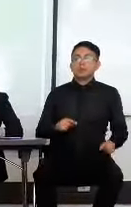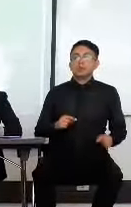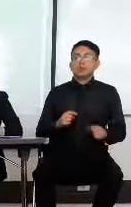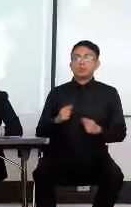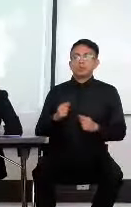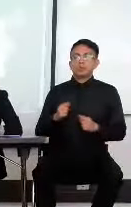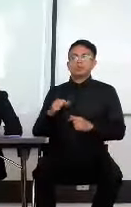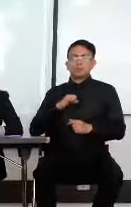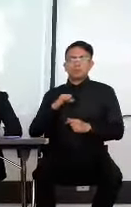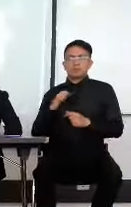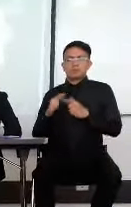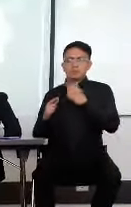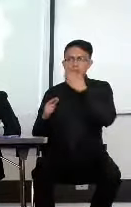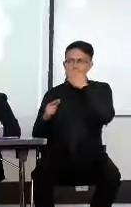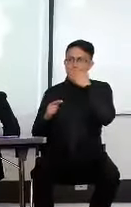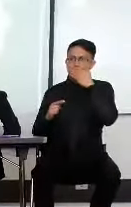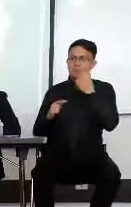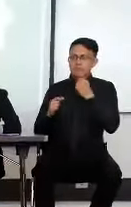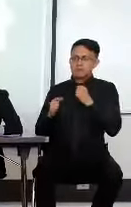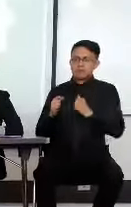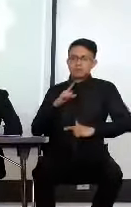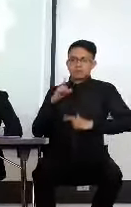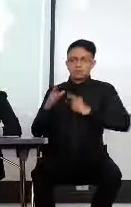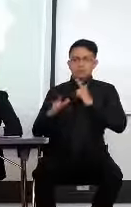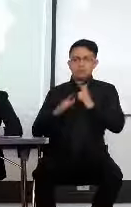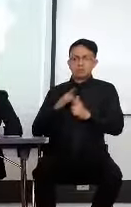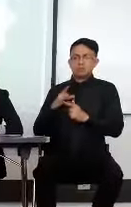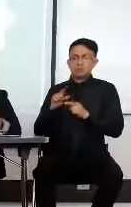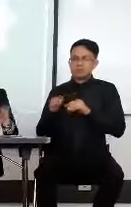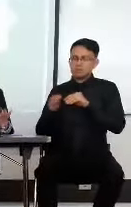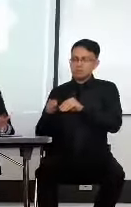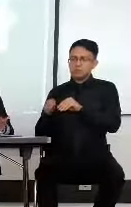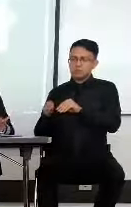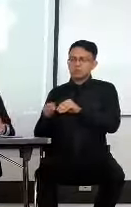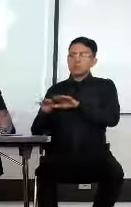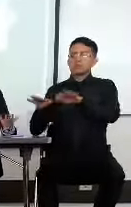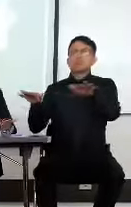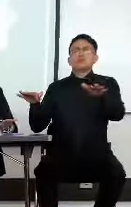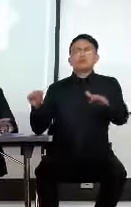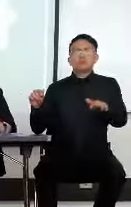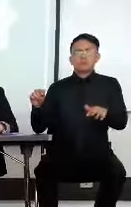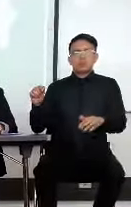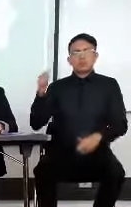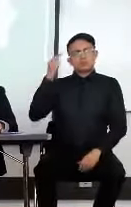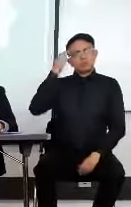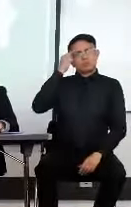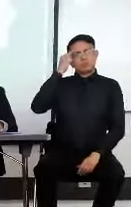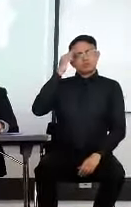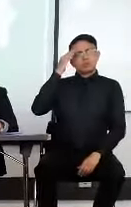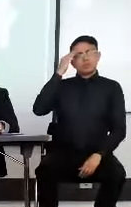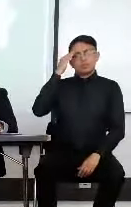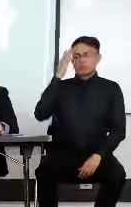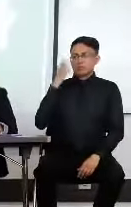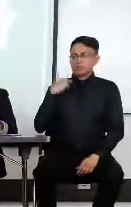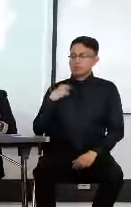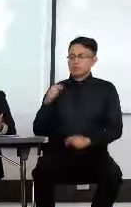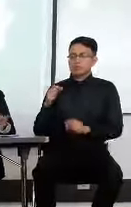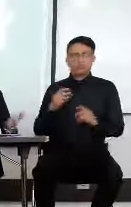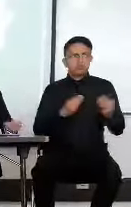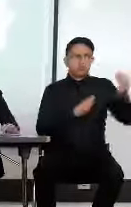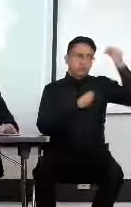multiplicadores que son, creo que, un gran ejemplo de que lo que hacemos tiene sentido, ¿cierto?